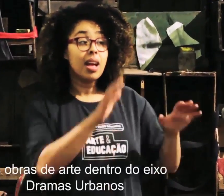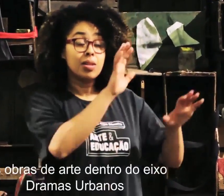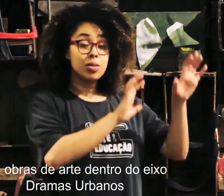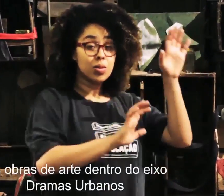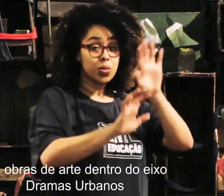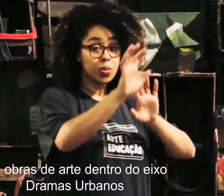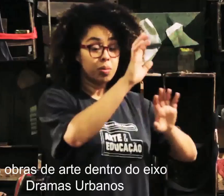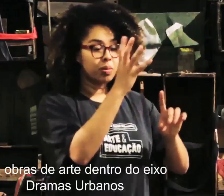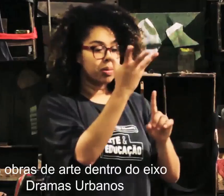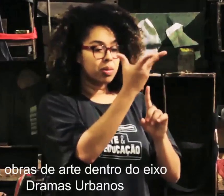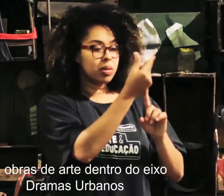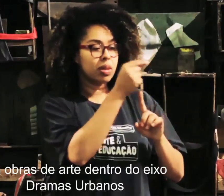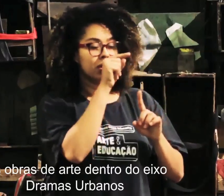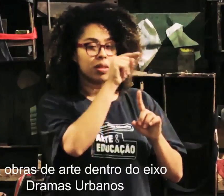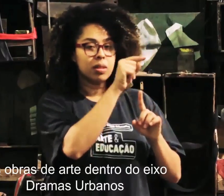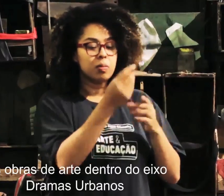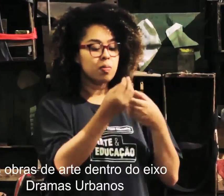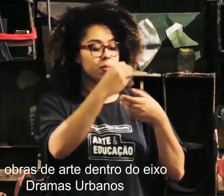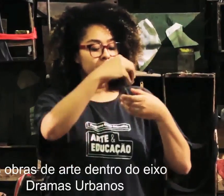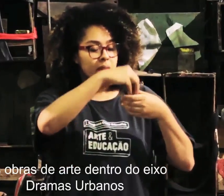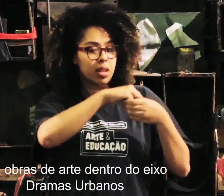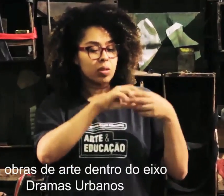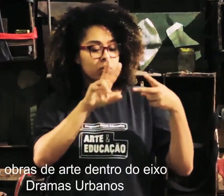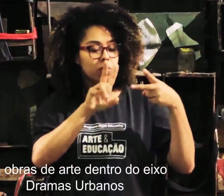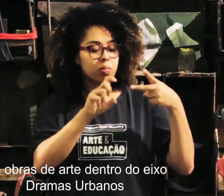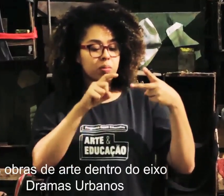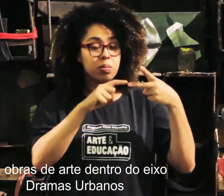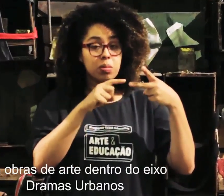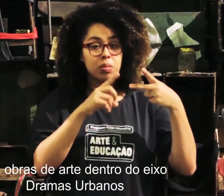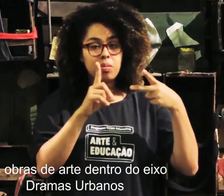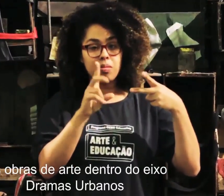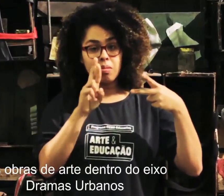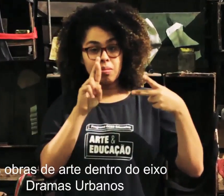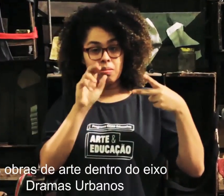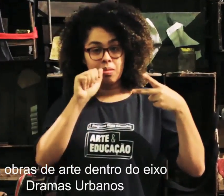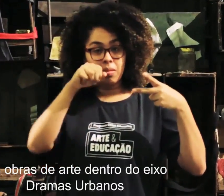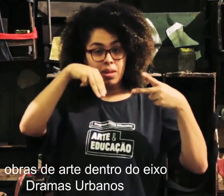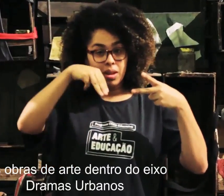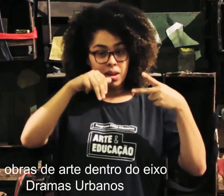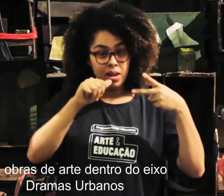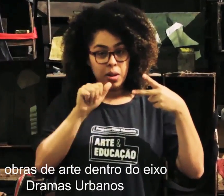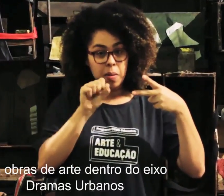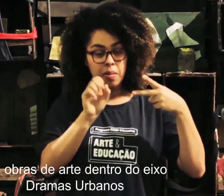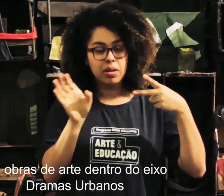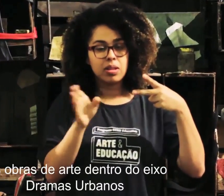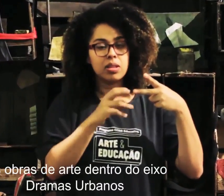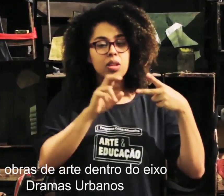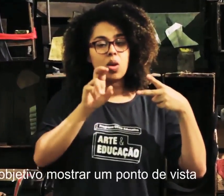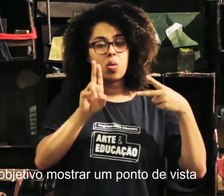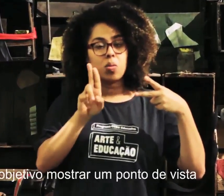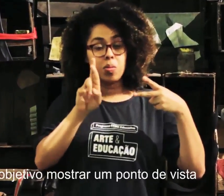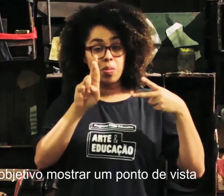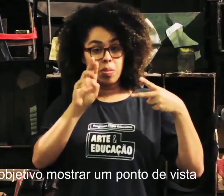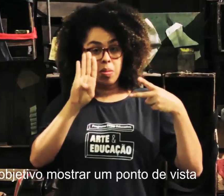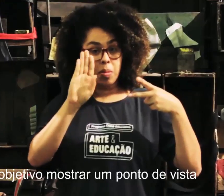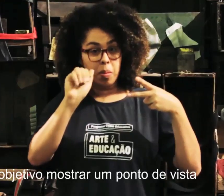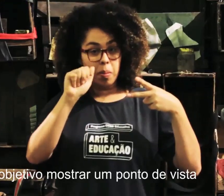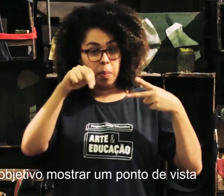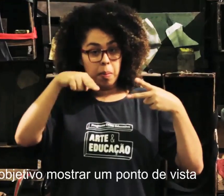As obras de arte, dentro do segundo eixo, dramas urbanos, tem por objetivo